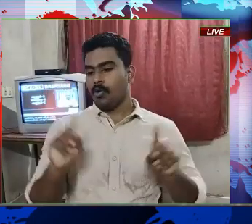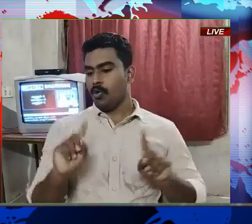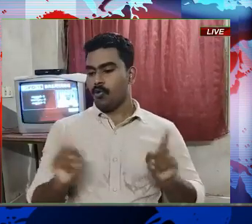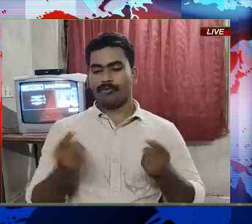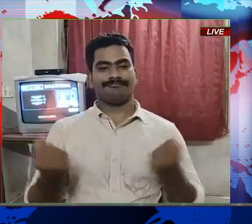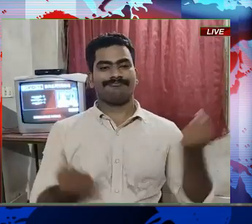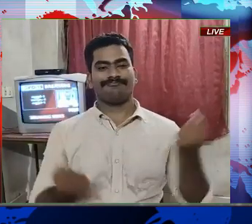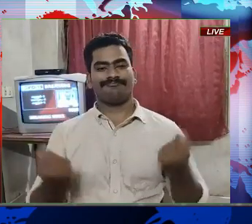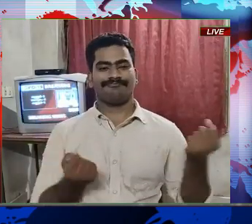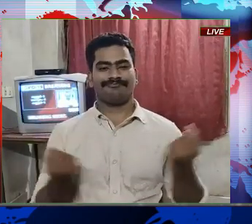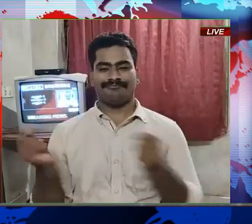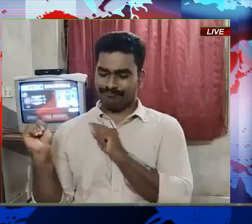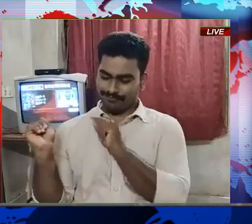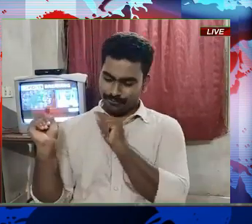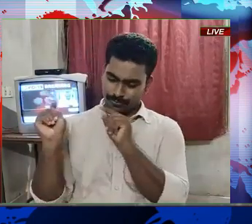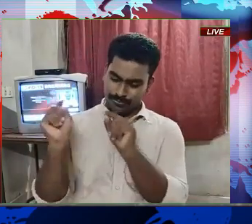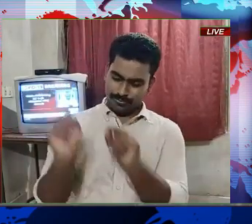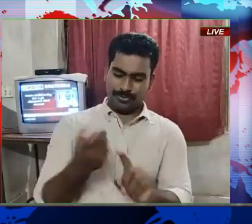തിരിച്ചുവിടുകയാണ് ഇതുവരെ ചെയ്തിട്ടുള്ളത്.